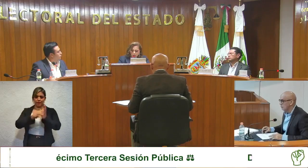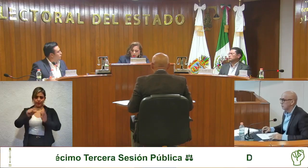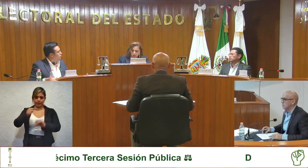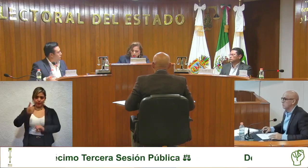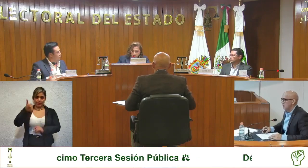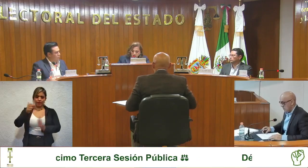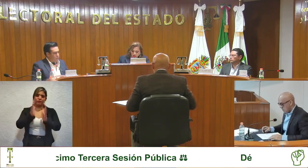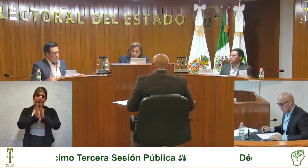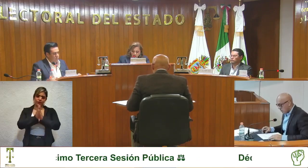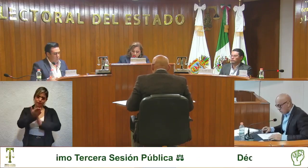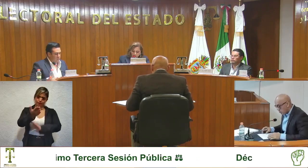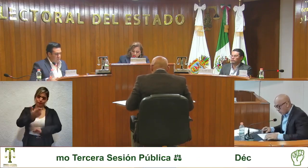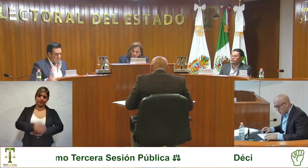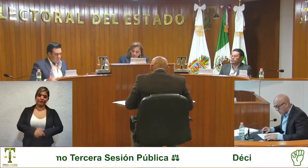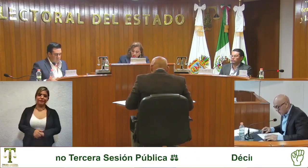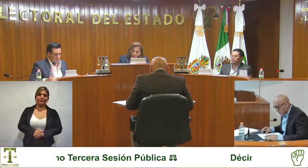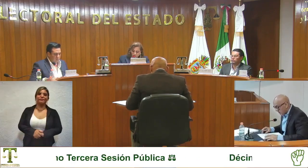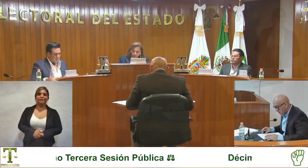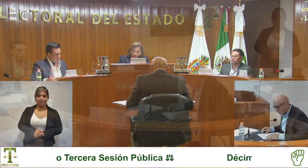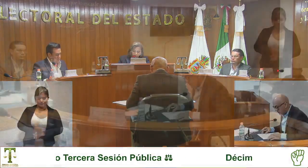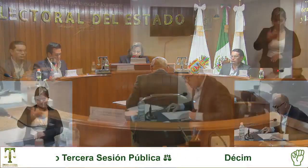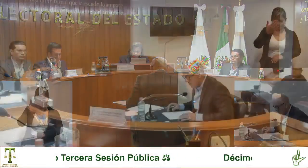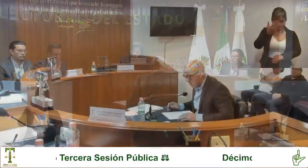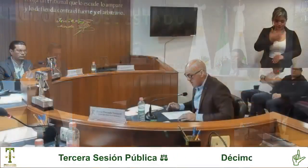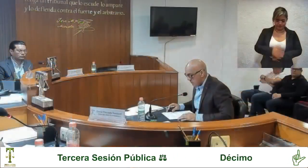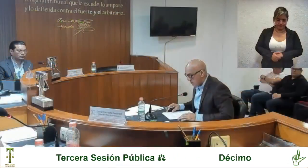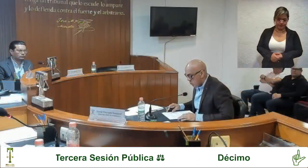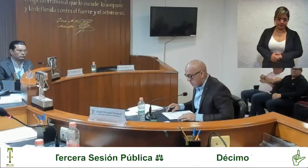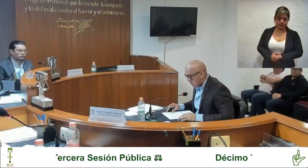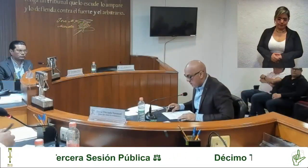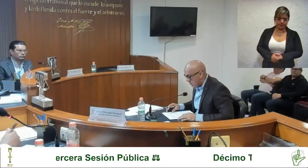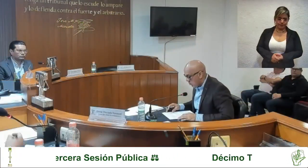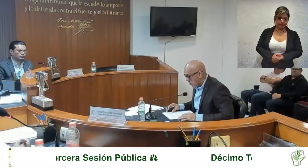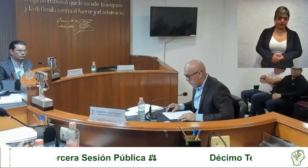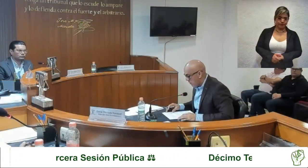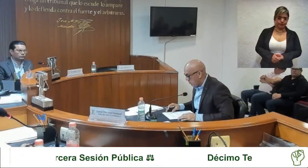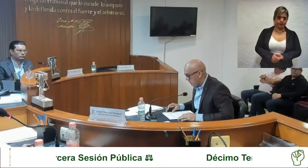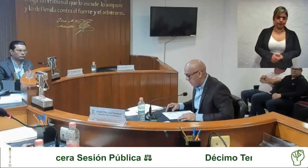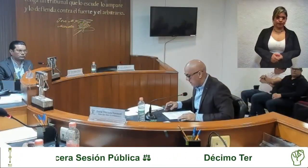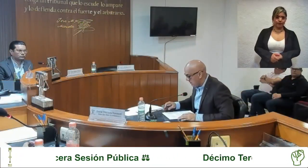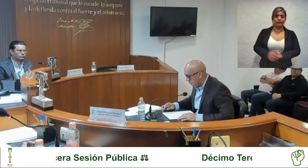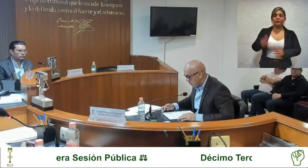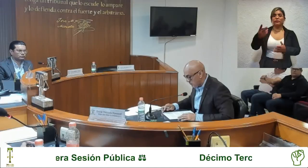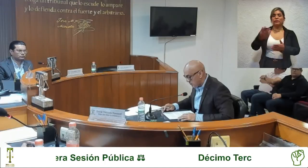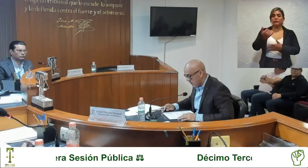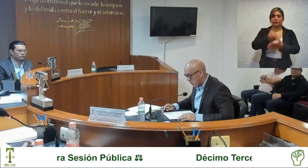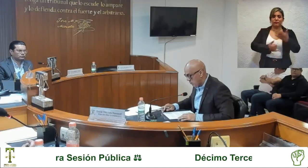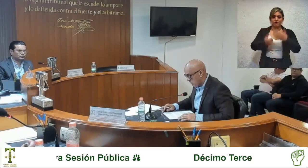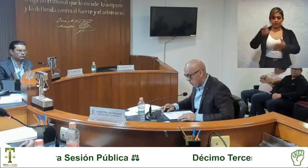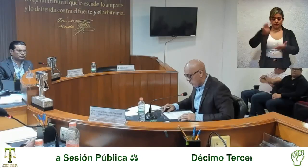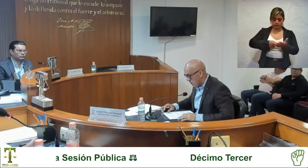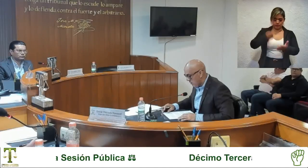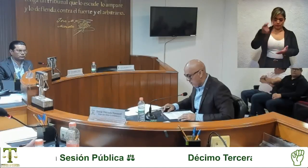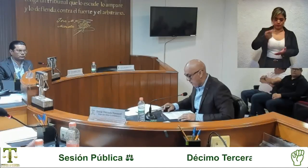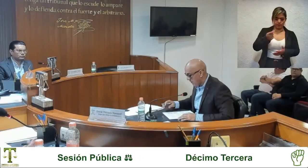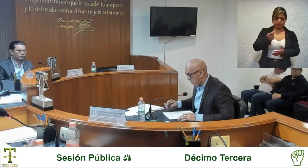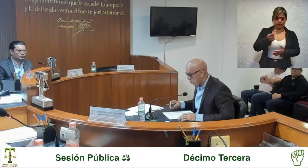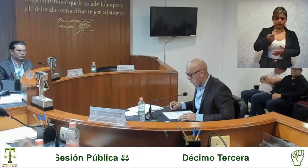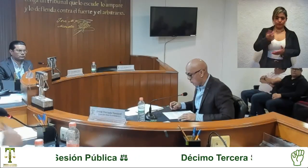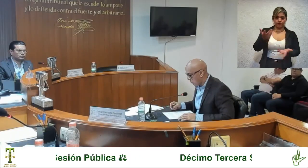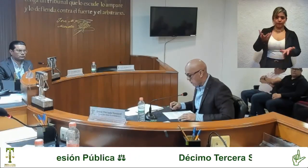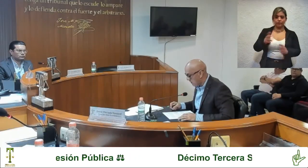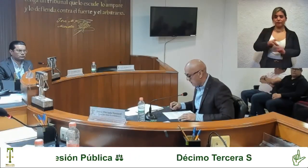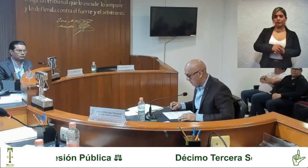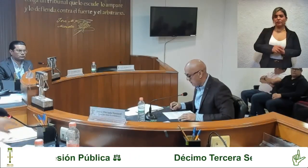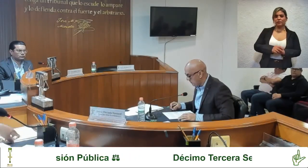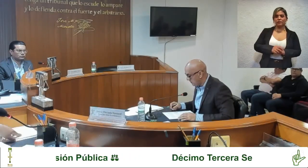TEE/SCT/30/2026. Por favor, secretario. Con su autorización, magistrada presidenta, doy cuenta al Pleno con el proyecto de sentencia correspondiente al convenio laboral identificado